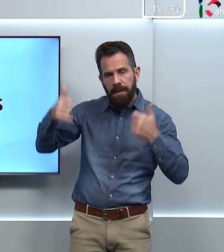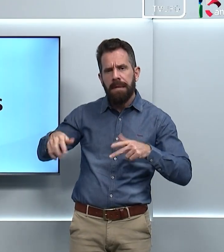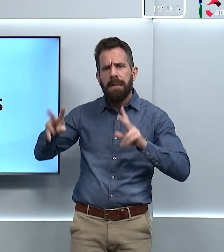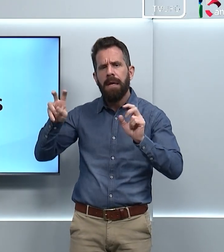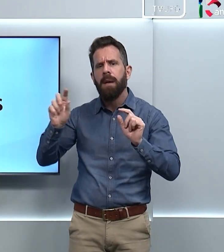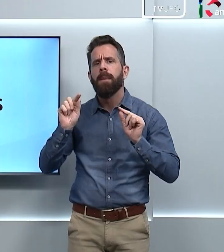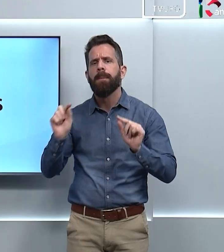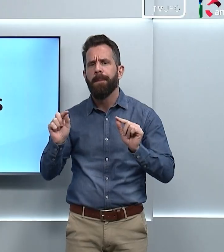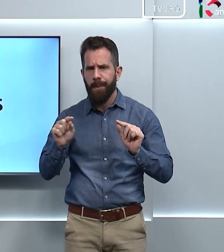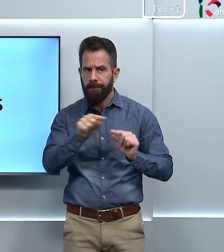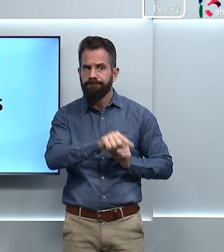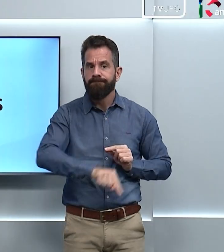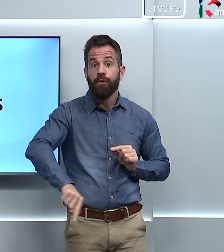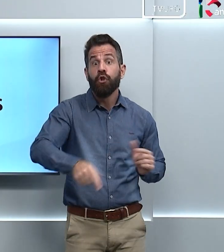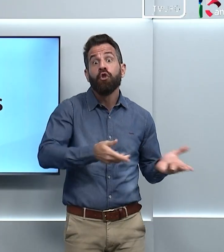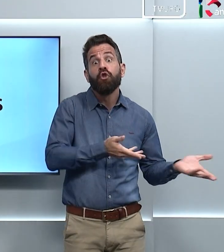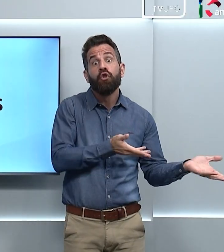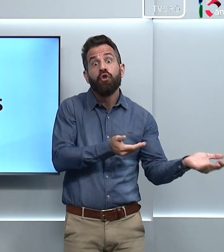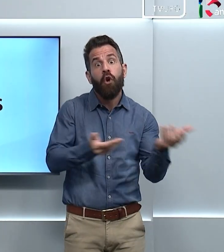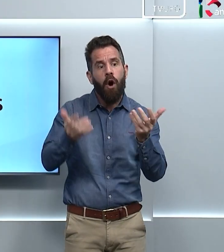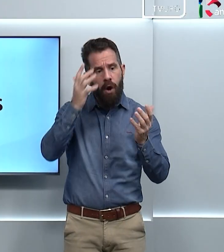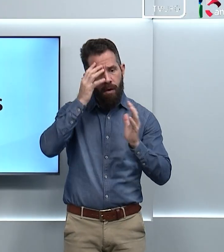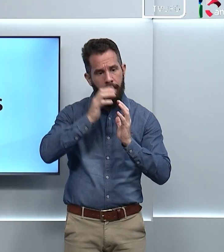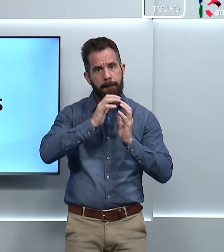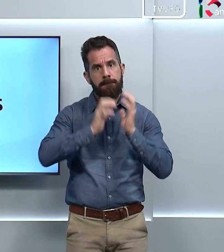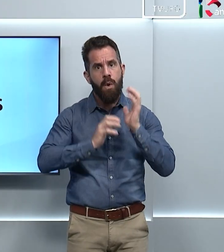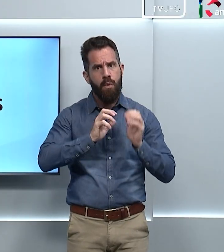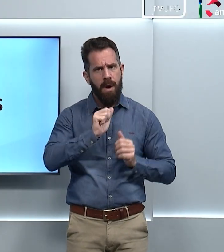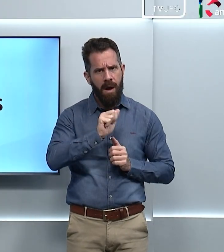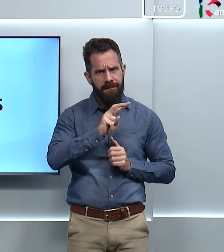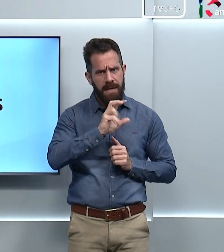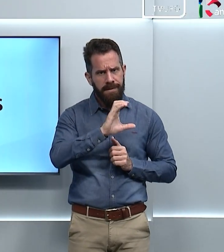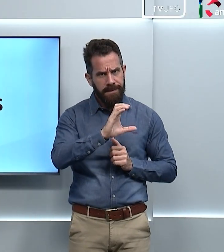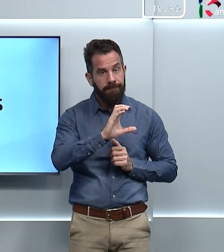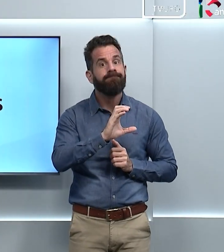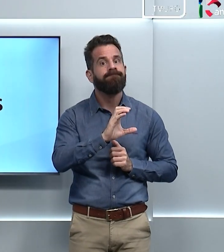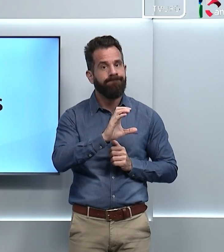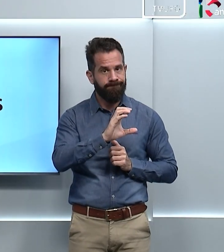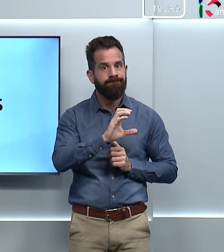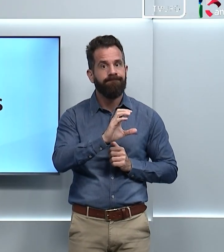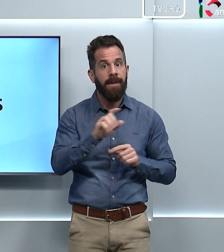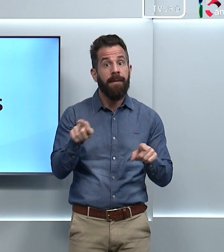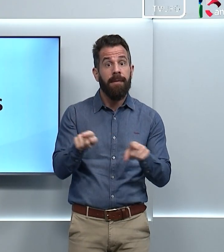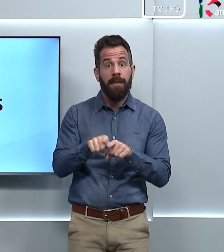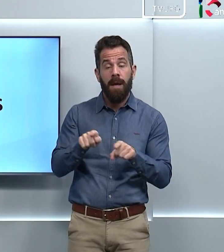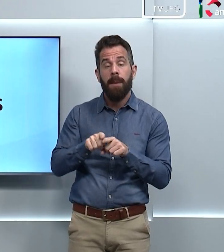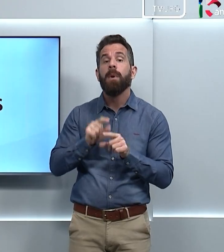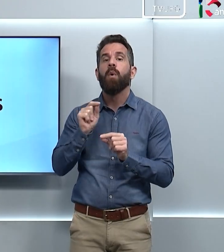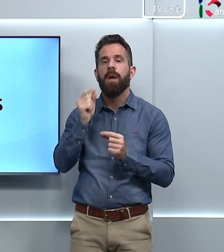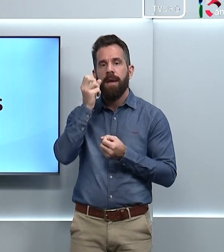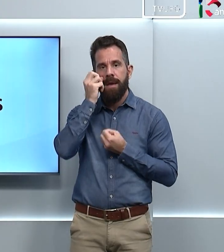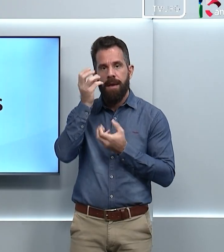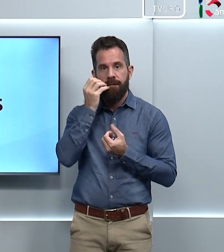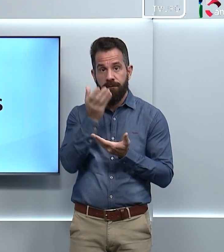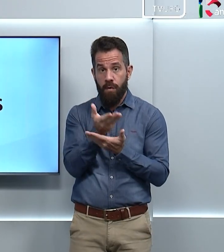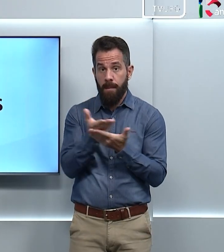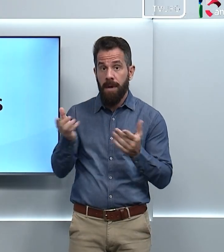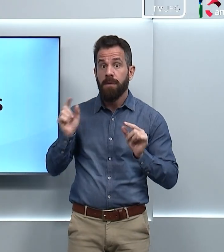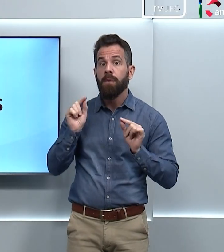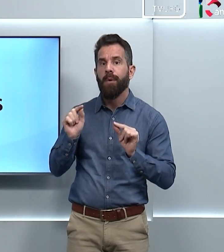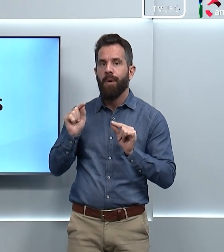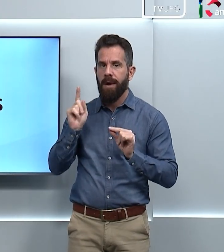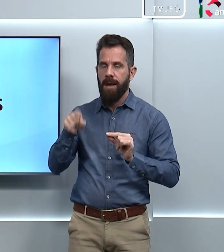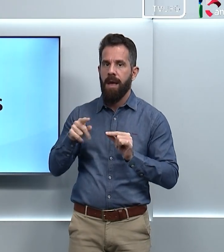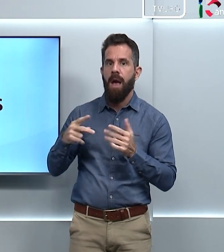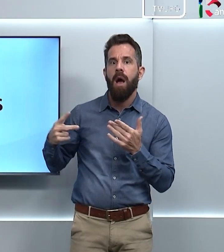de casos de AVCs em pessoas jovens. Também temos informações sobre o grande número de acidentes